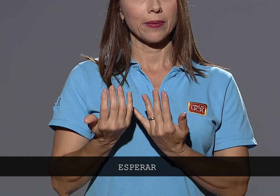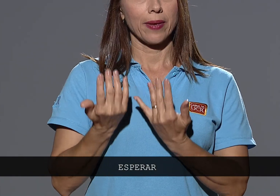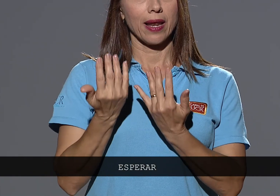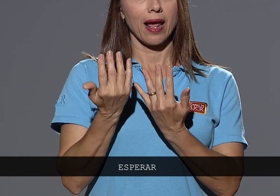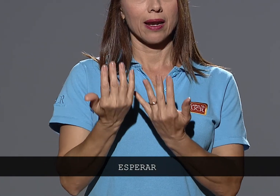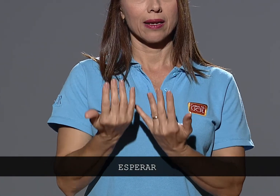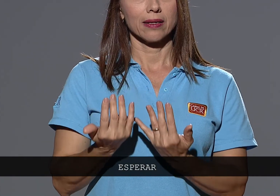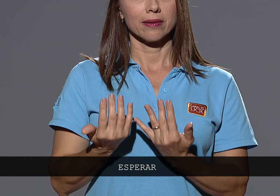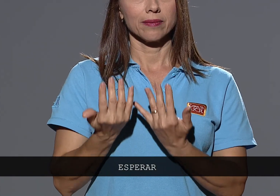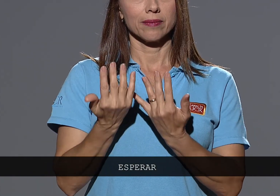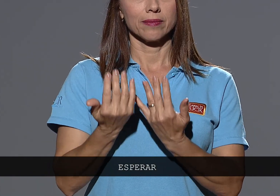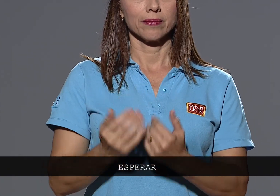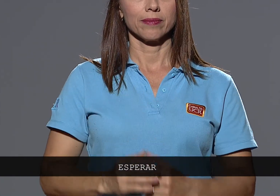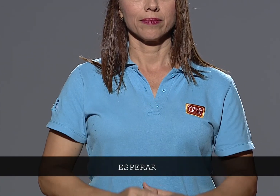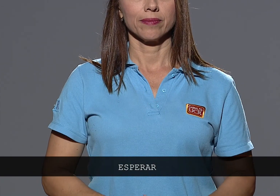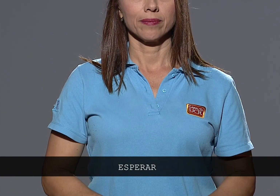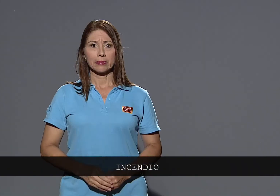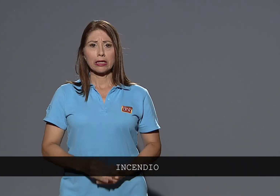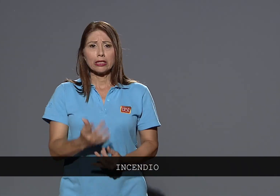esperar.